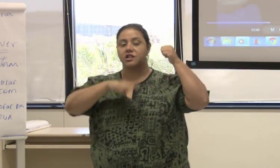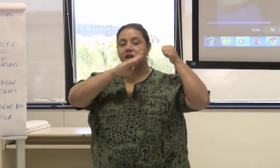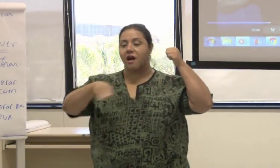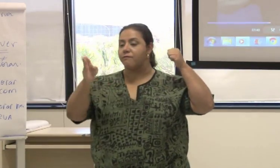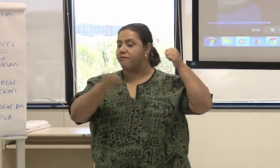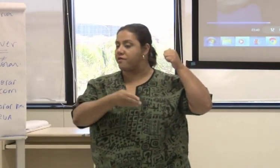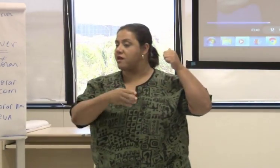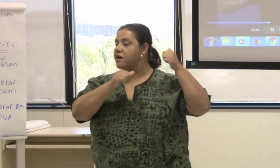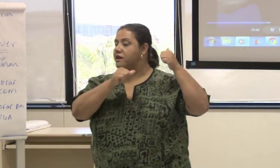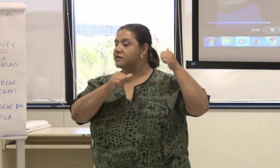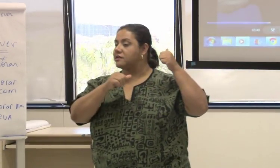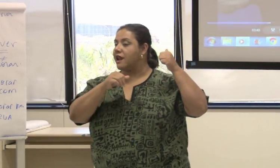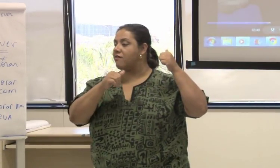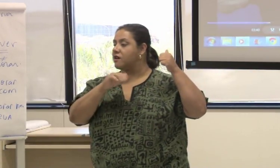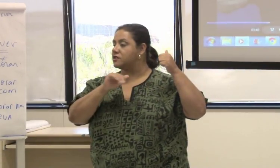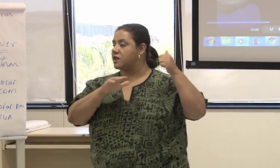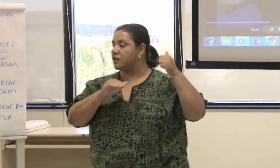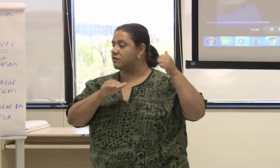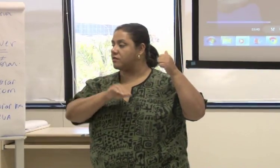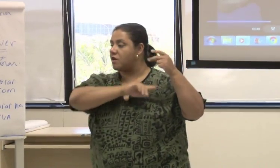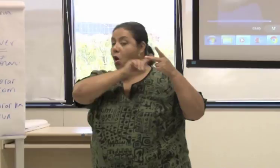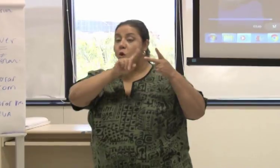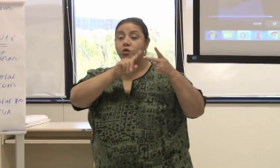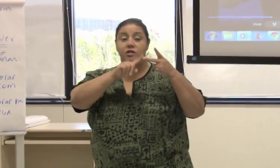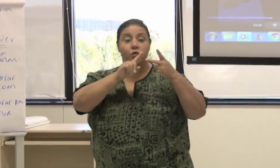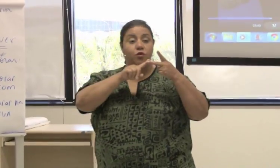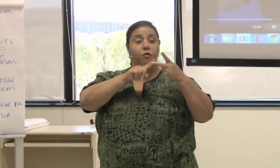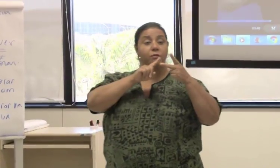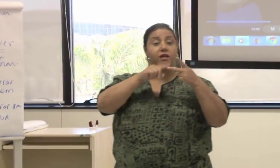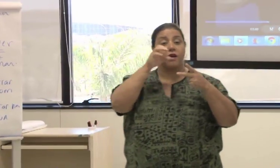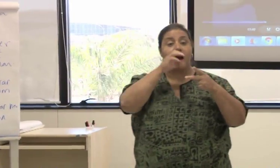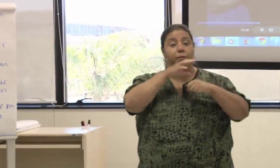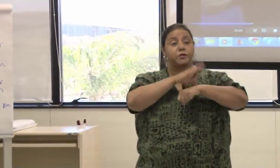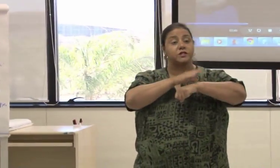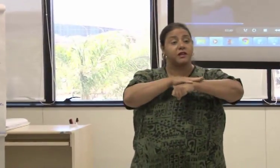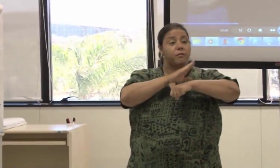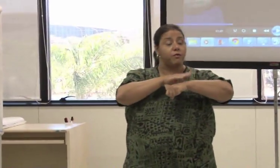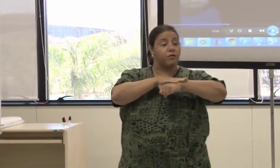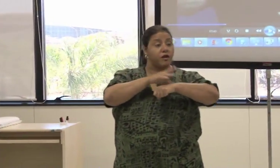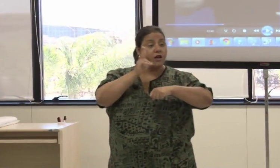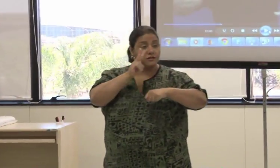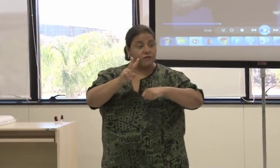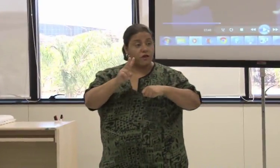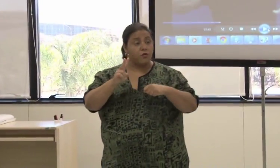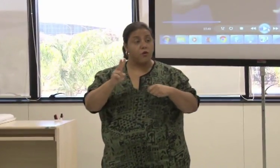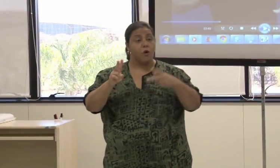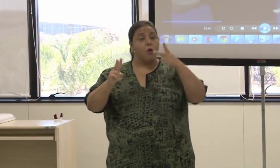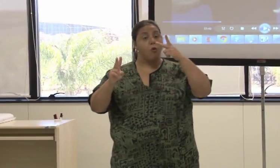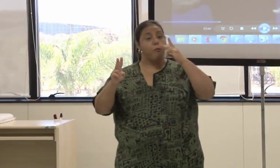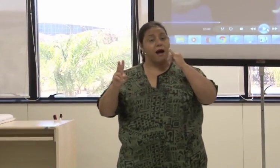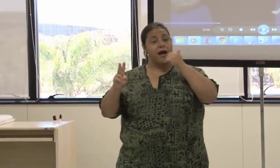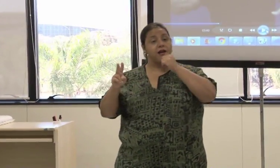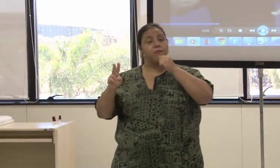já cancelava candidato. O segundo momento é rápido de tempo. Você viu? O pai, a